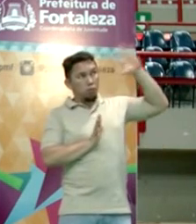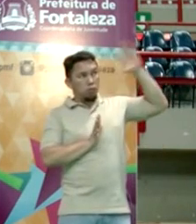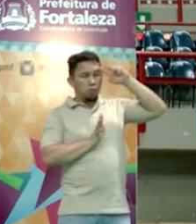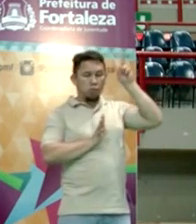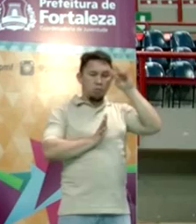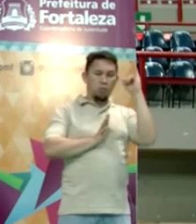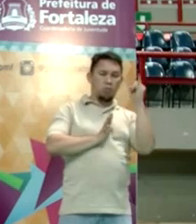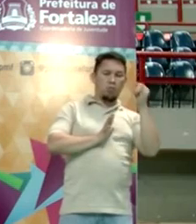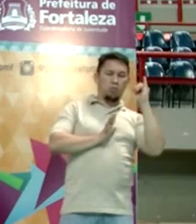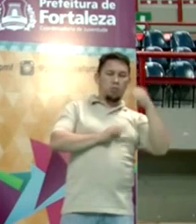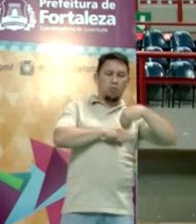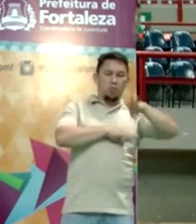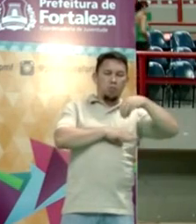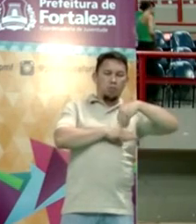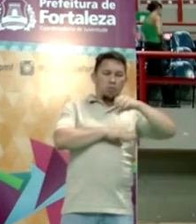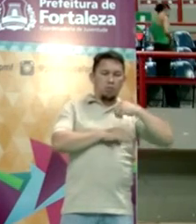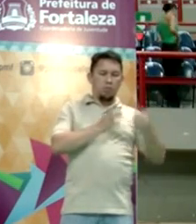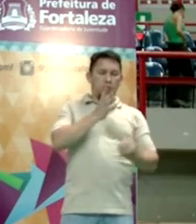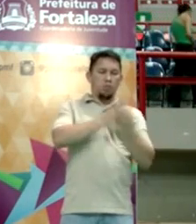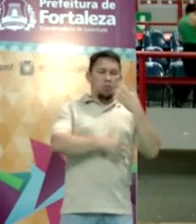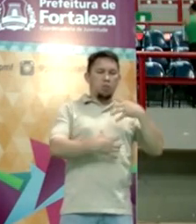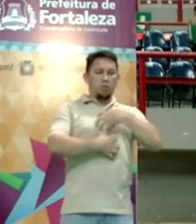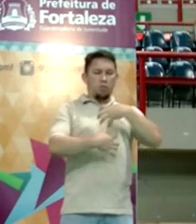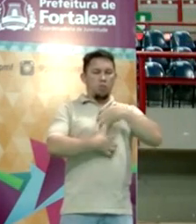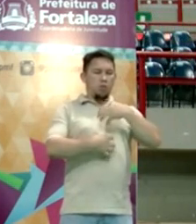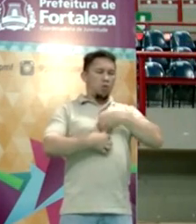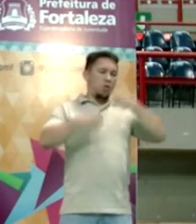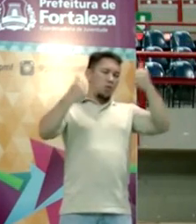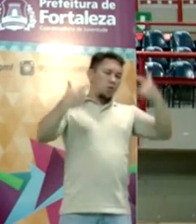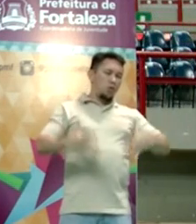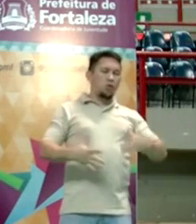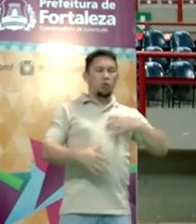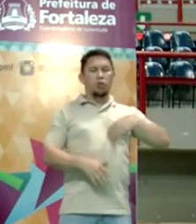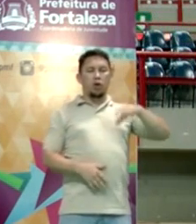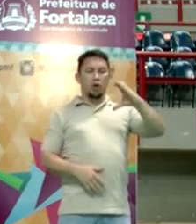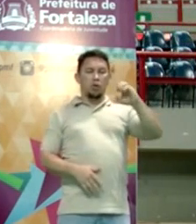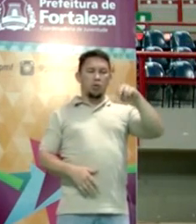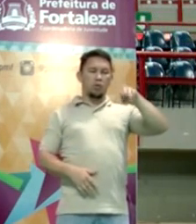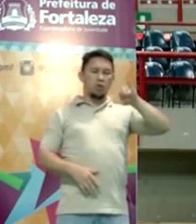de uma notícia, de um aforismo ou de uma crônica.